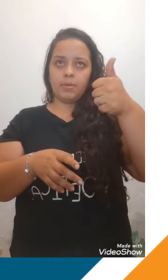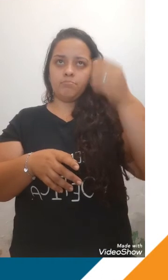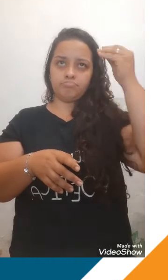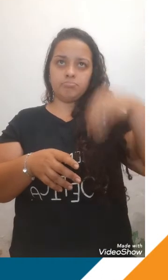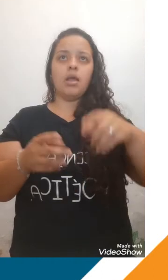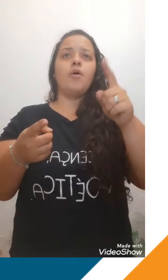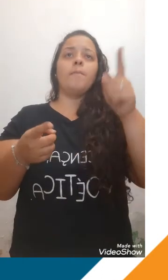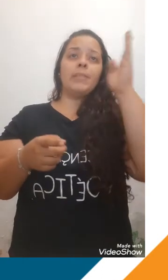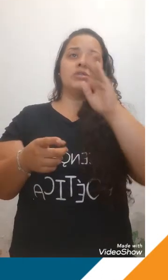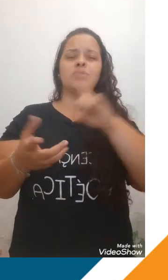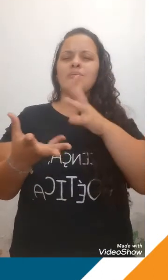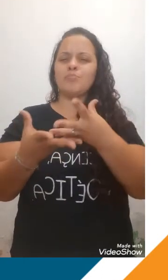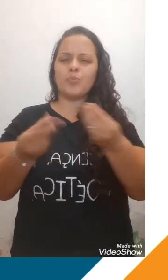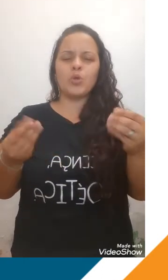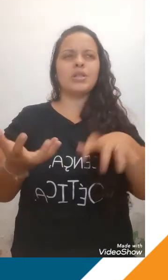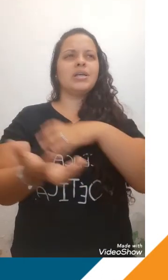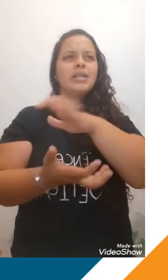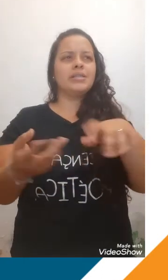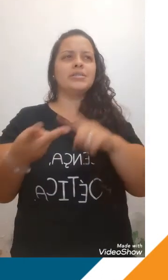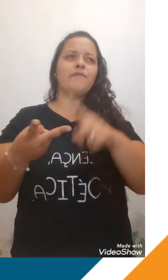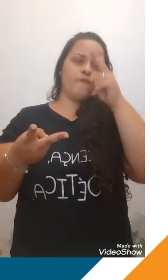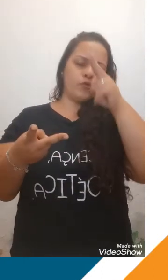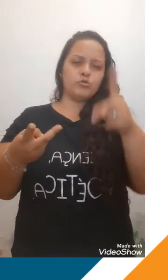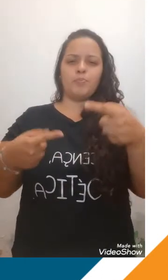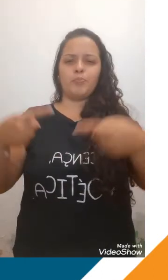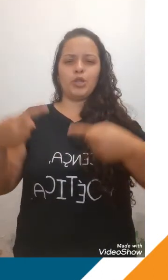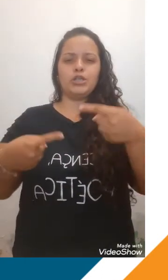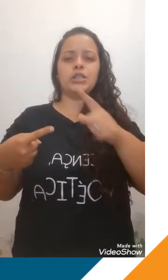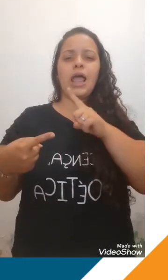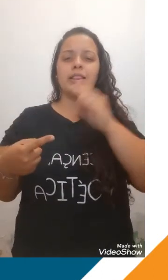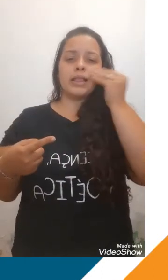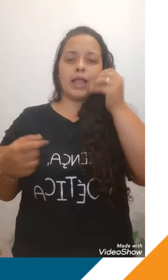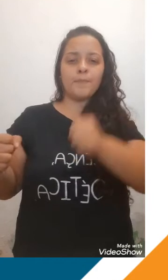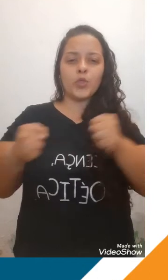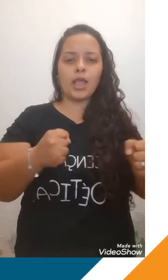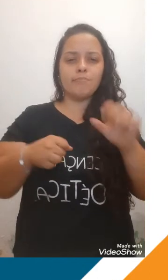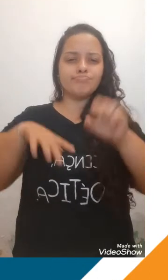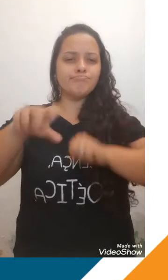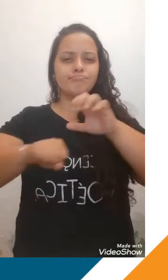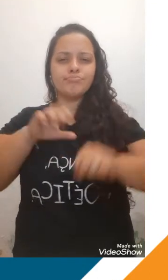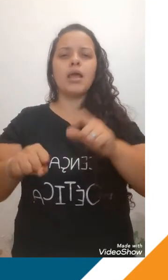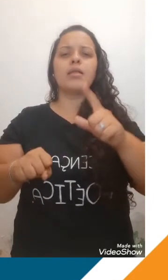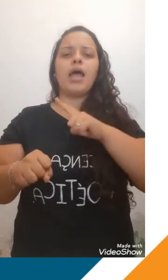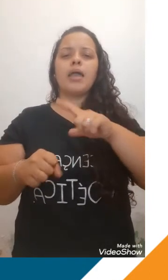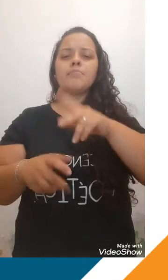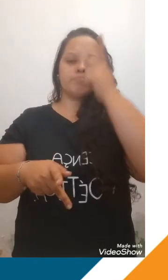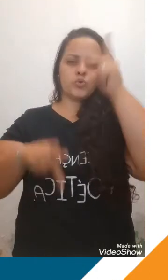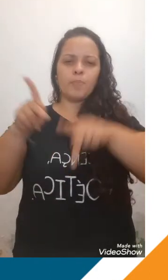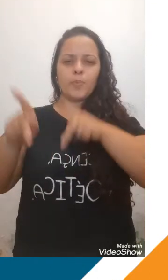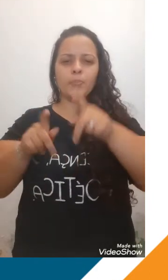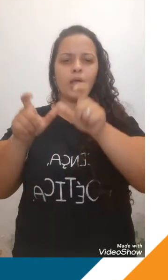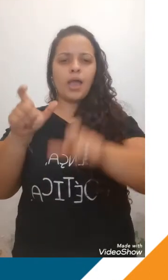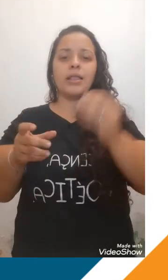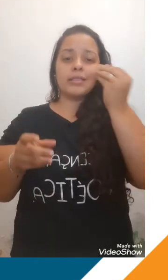período marcado por inúmeras crises. As diversas forças políticas lutavam pelo poder e as reivindicações populares eram por